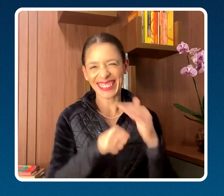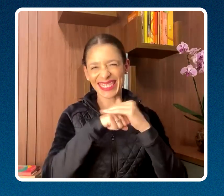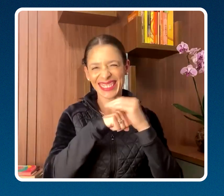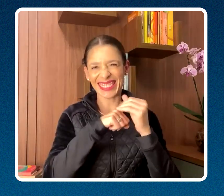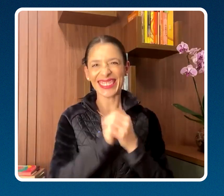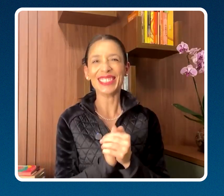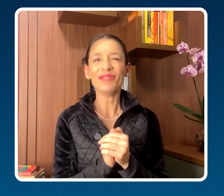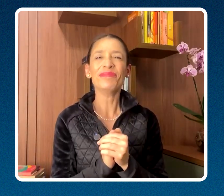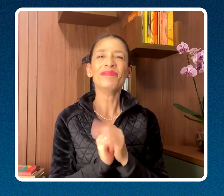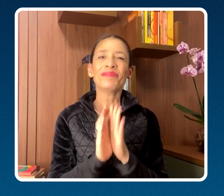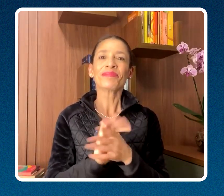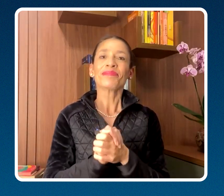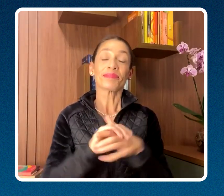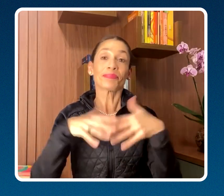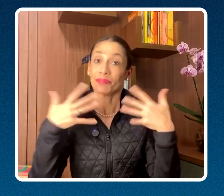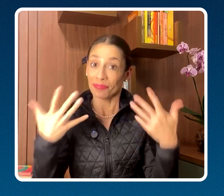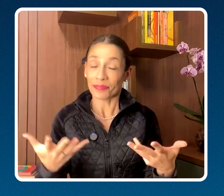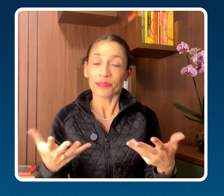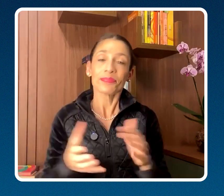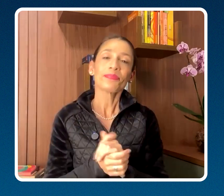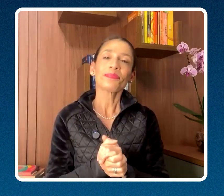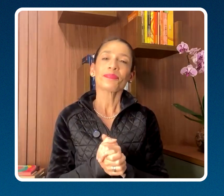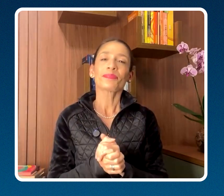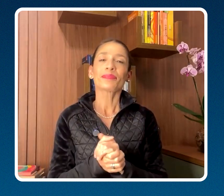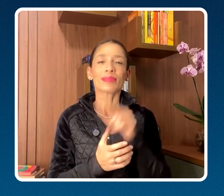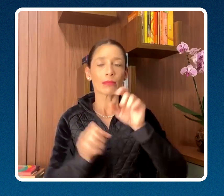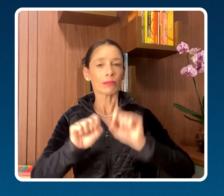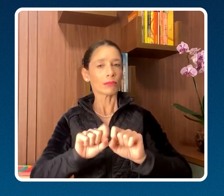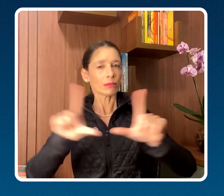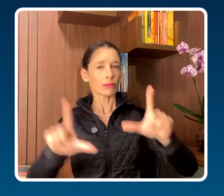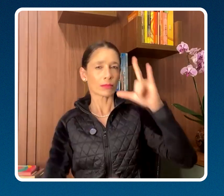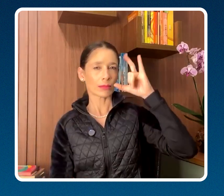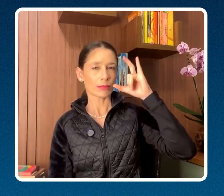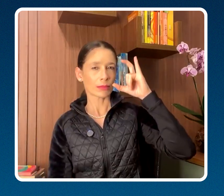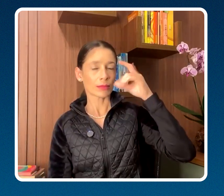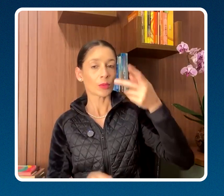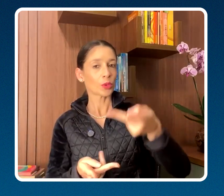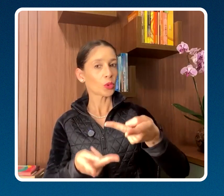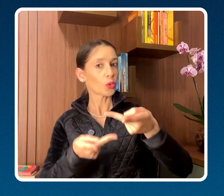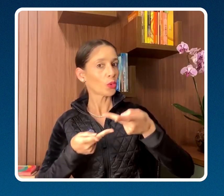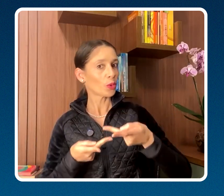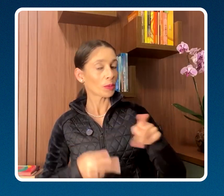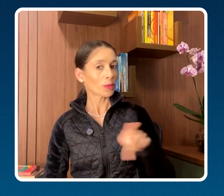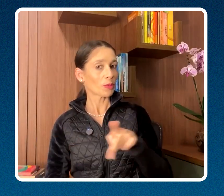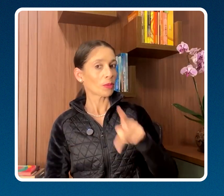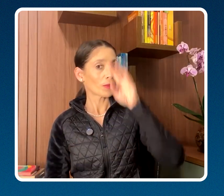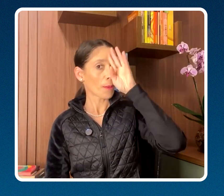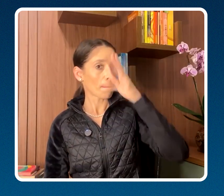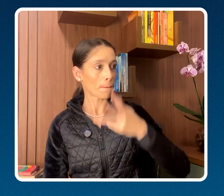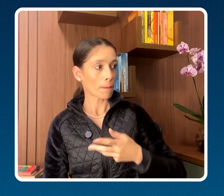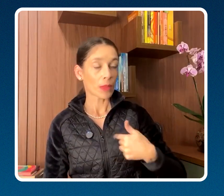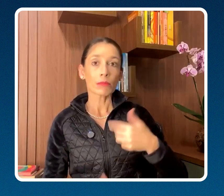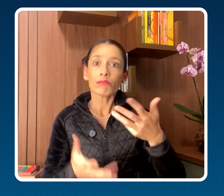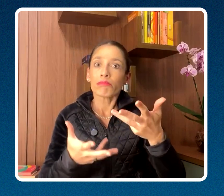Então, aí eu liguei assim no Instagram e eu escutei um convite da professora Débora. E eu fiquei